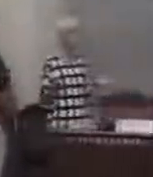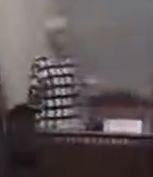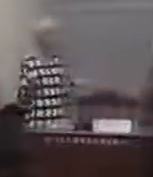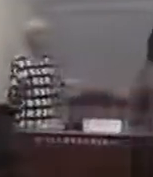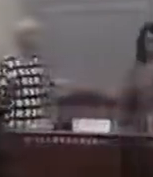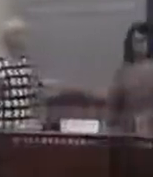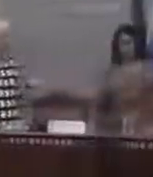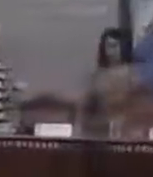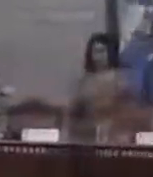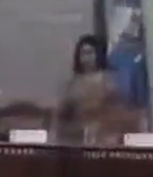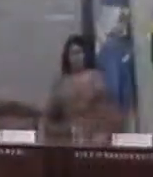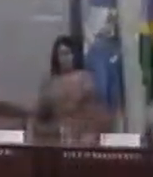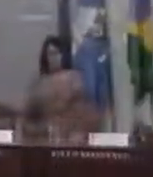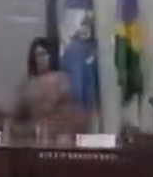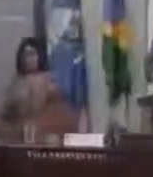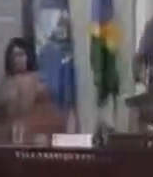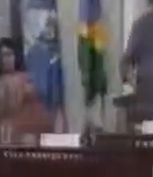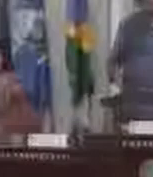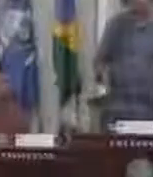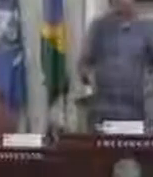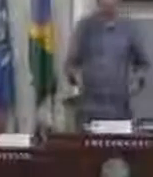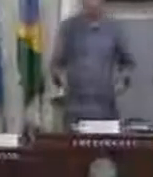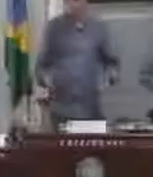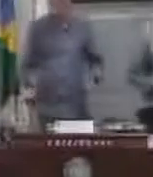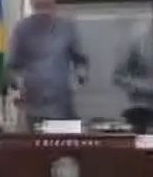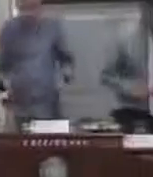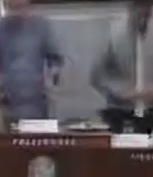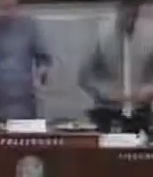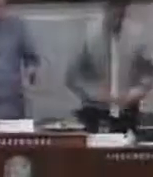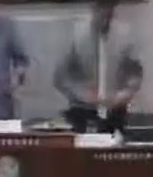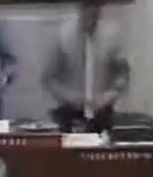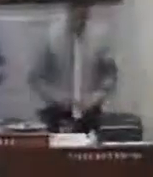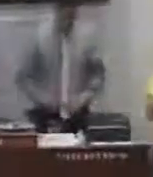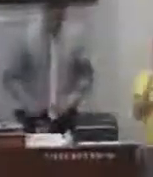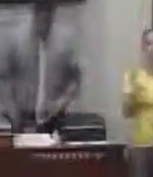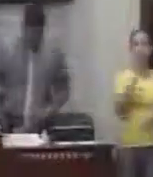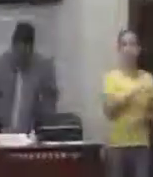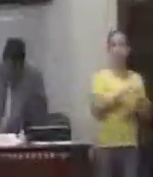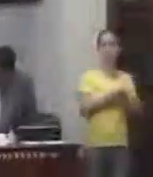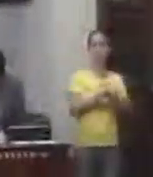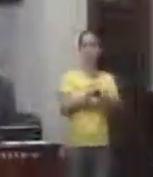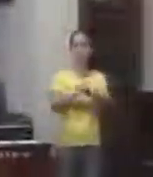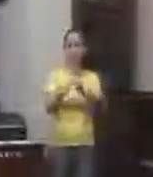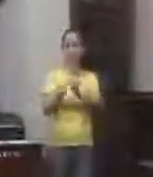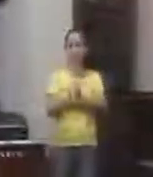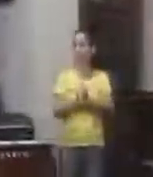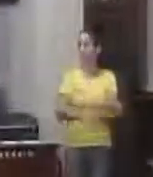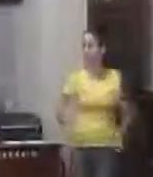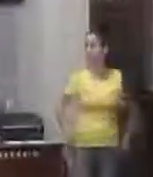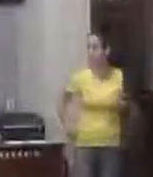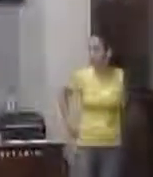perdoamos a quem nos tem ofendido, e não nos deixeis cair em tentação, mas livrai-nos do mal. Amém.